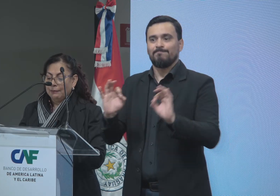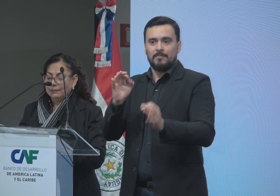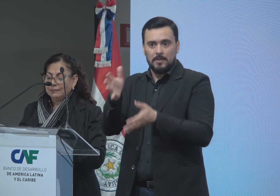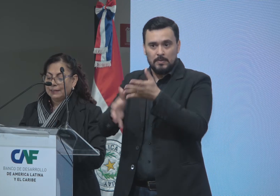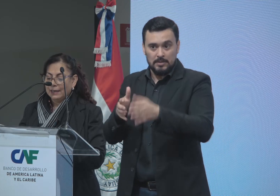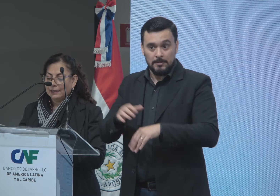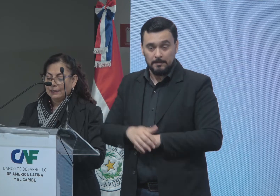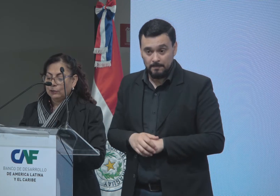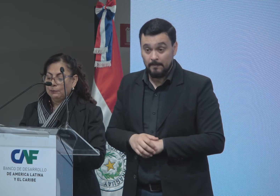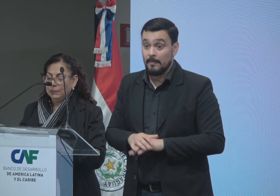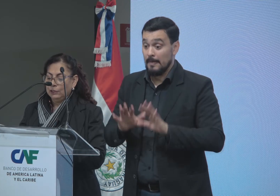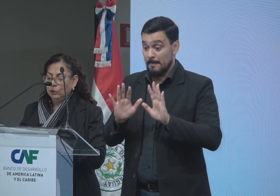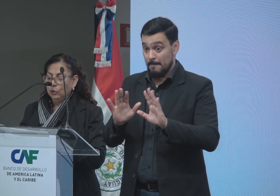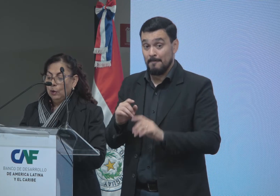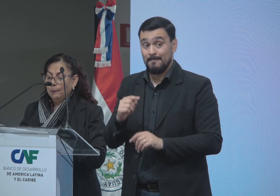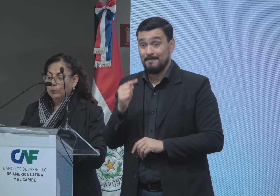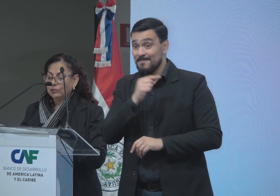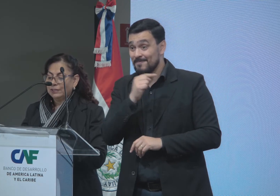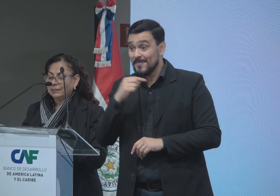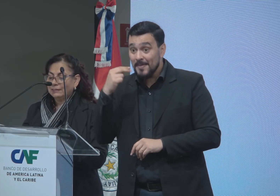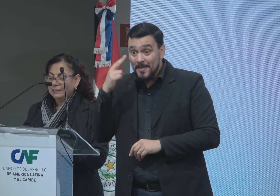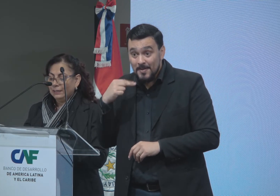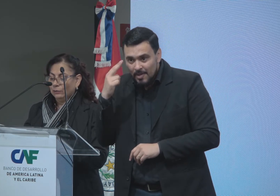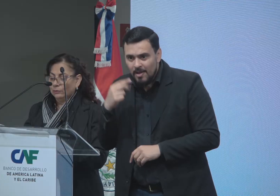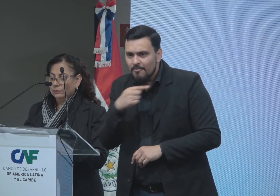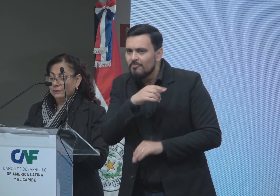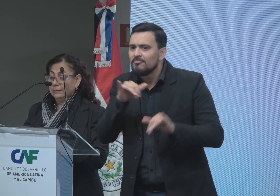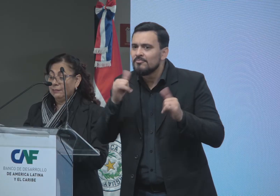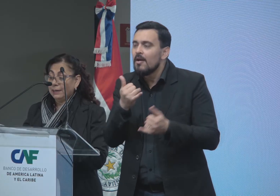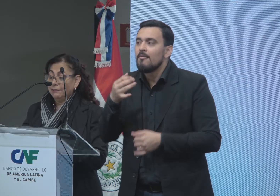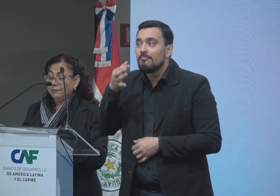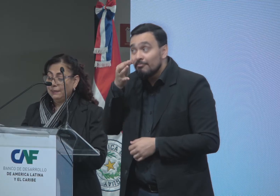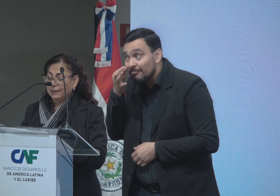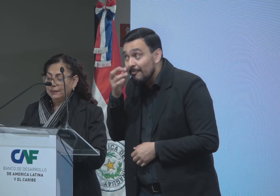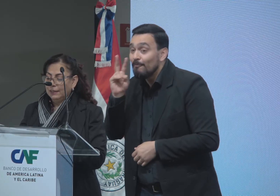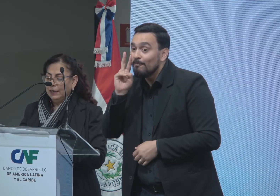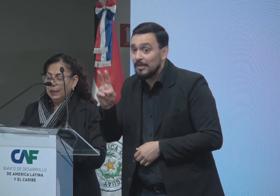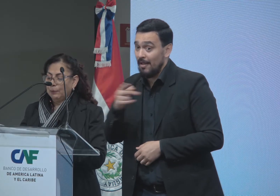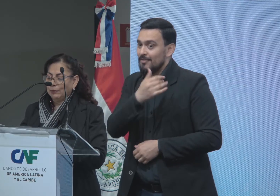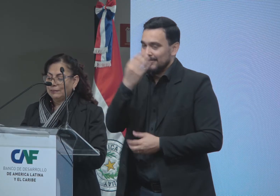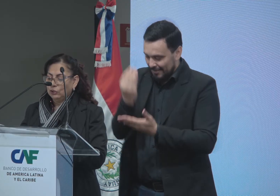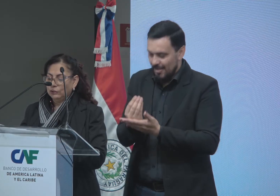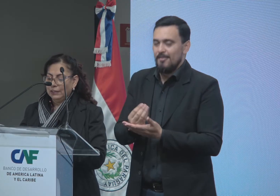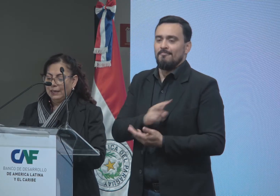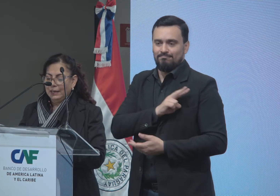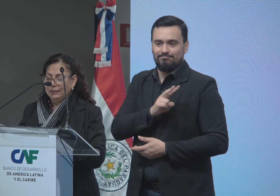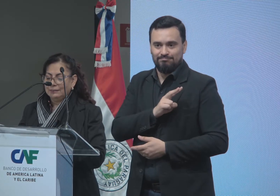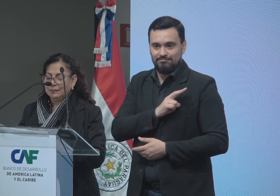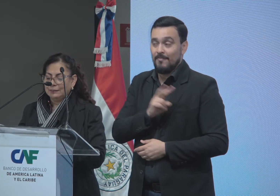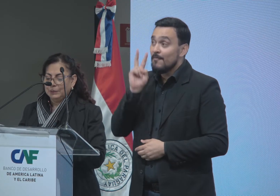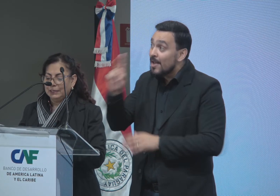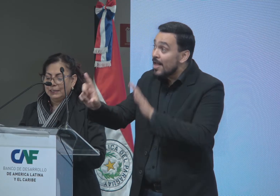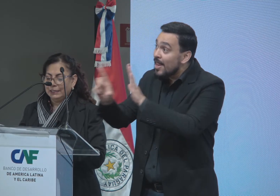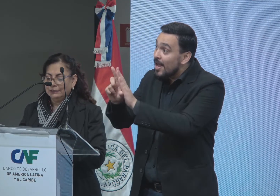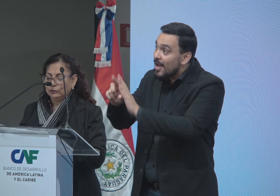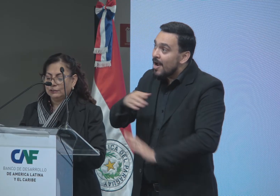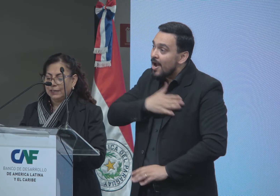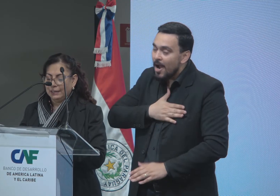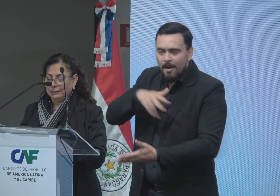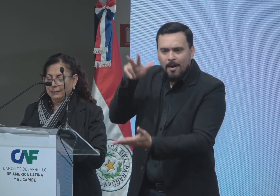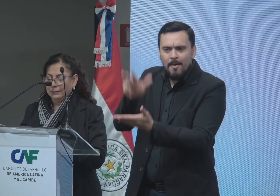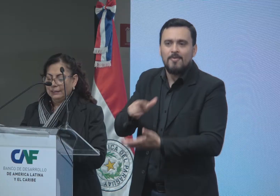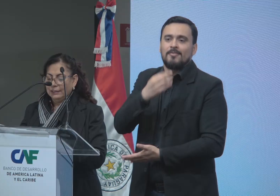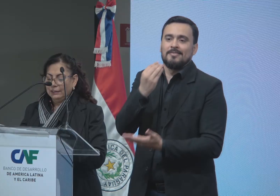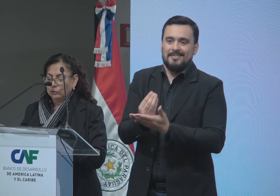Cabe destacar que don Emilio pudo ser testigo y celebrar en vida la aprobación de la Ley